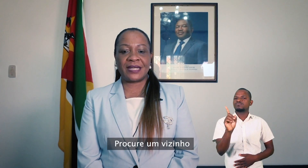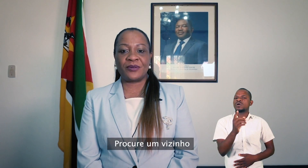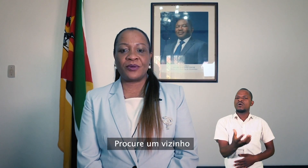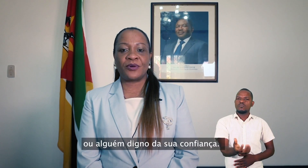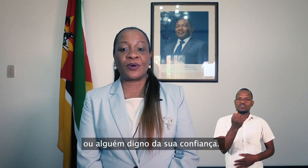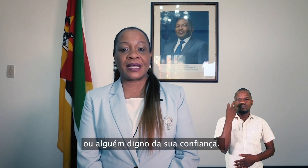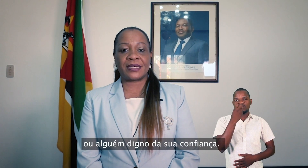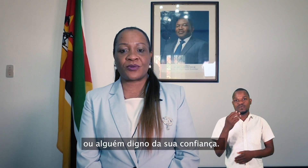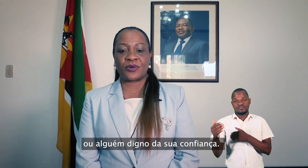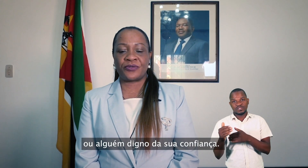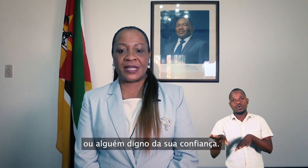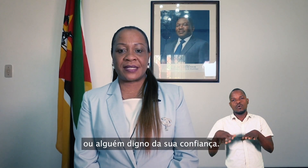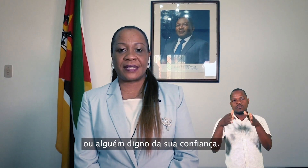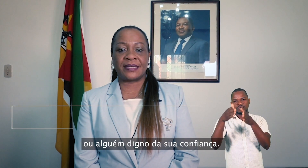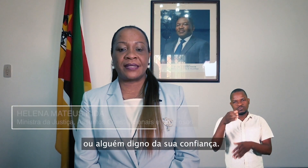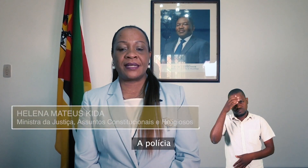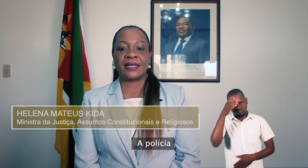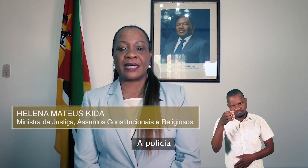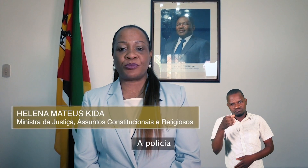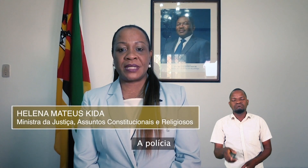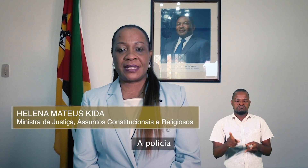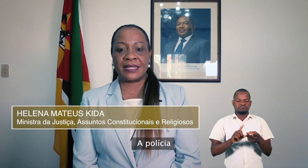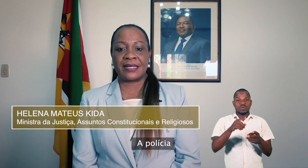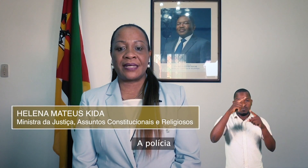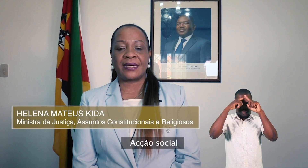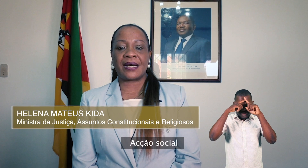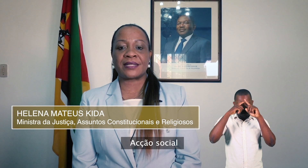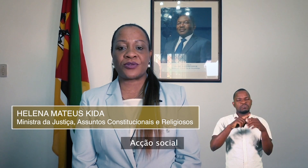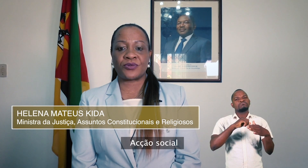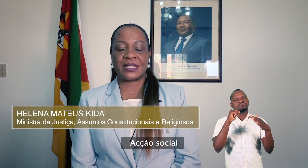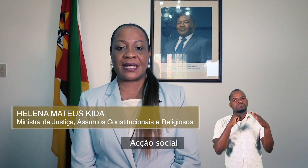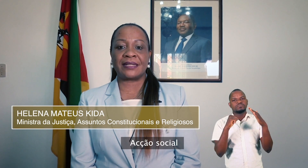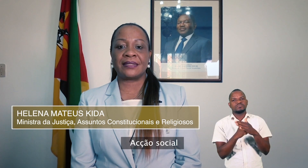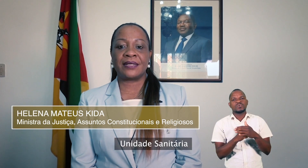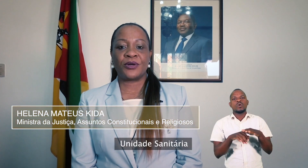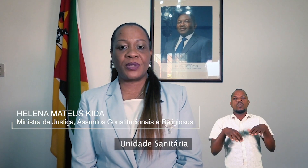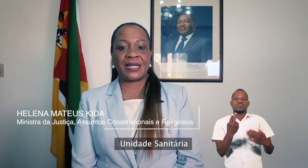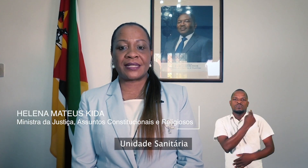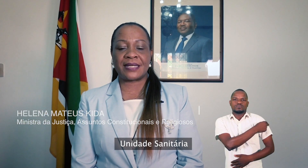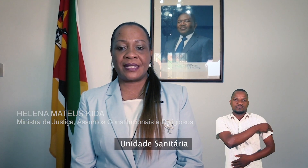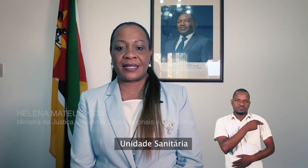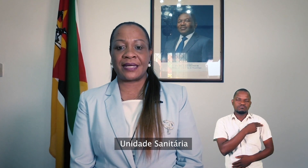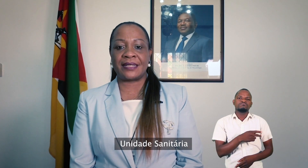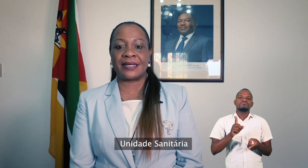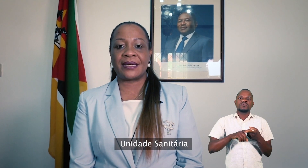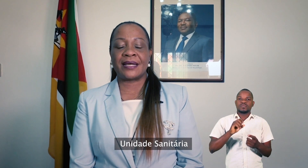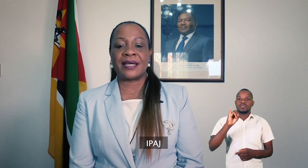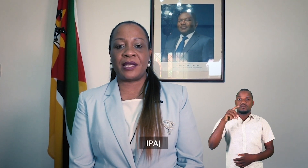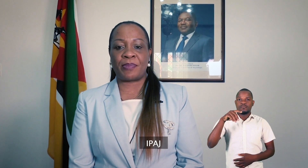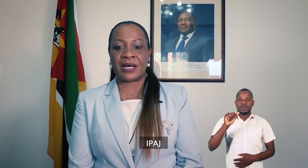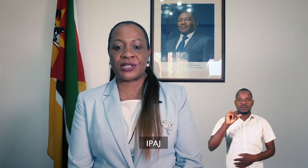um vizinho ou alguém da sua confiança. A polícia, a ação social, unidade